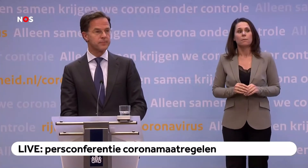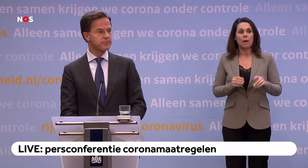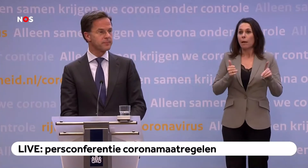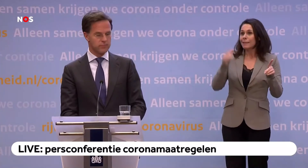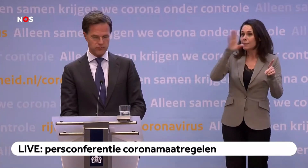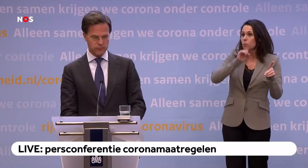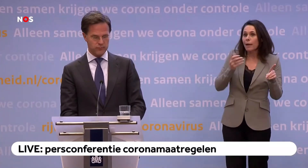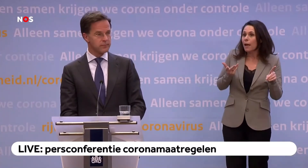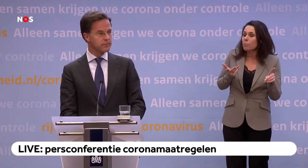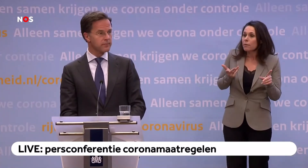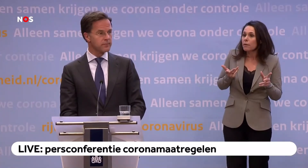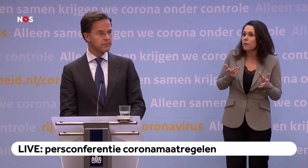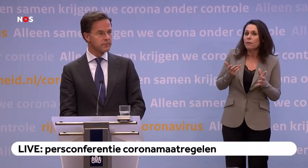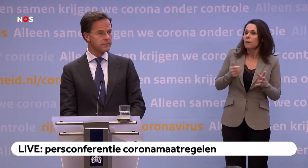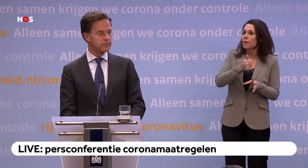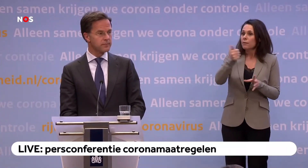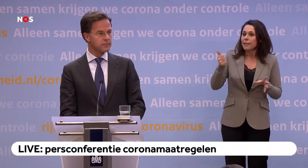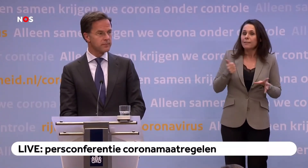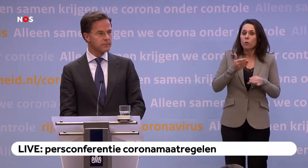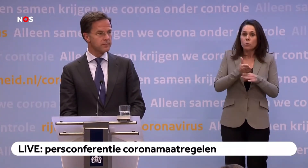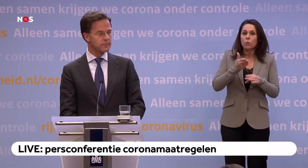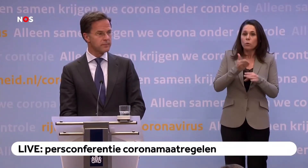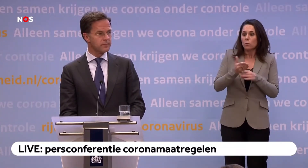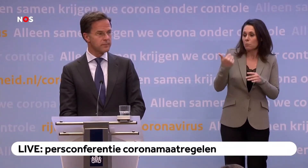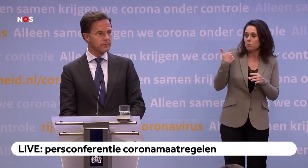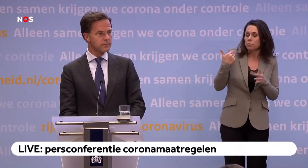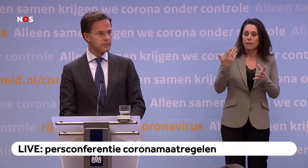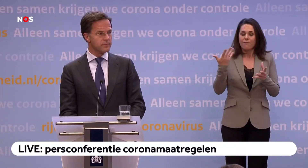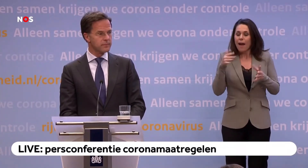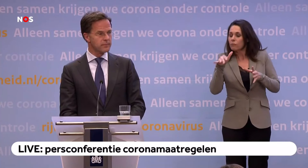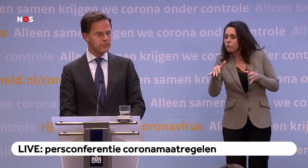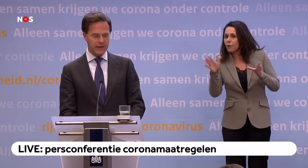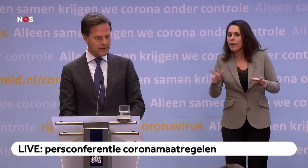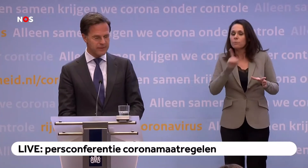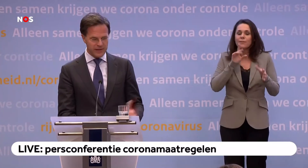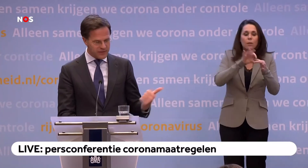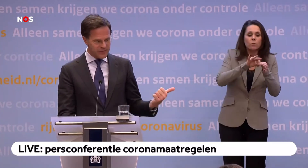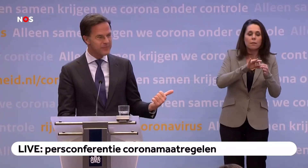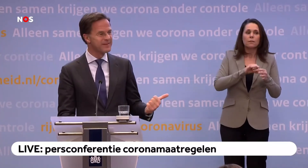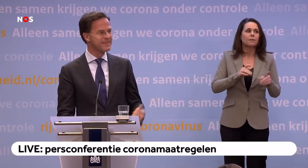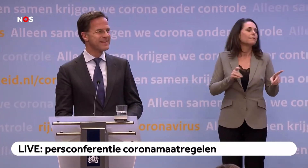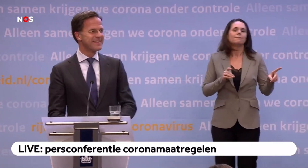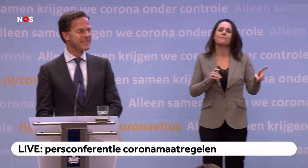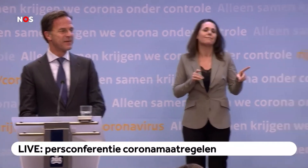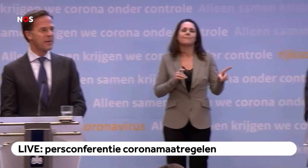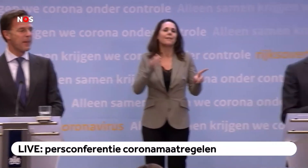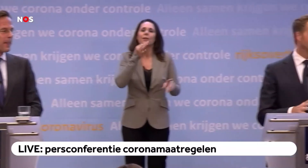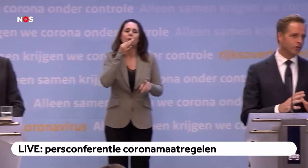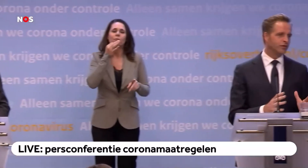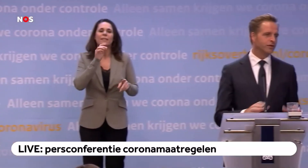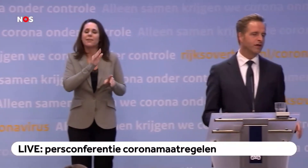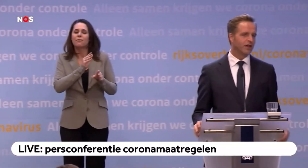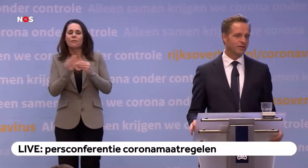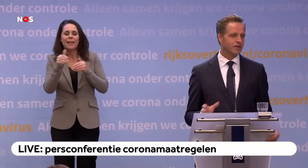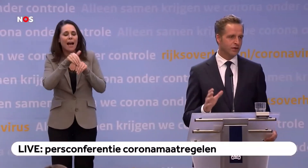begrepen dan, want je kan toch niet... ...iedereen wordt dus continu bijgehouden waar die is en met wie die contact heeft. Nee, dat hoeft niet via een database, als u dat